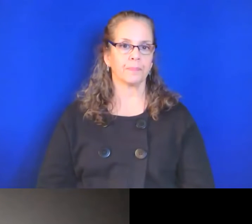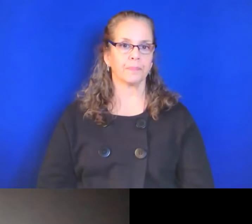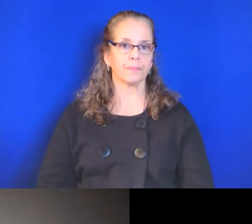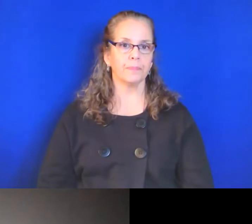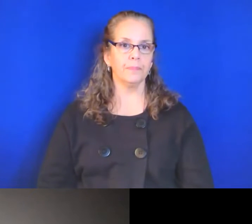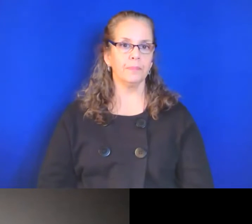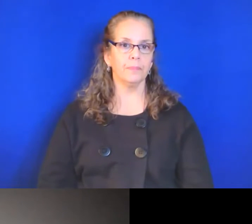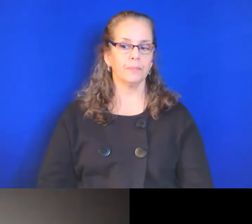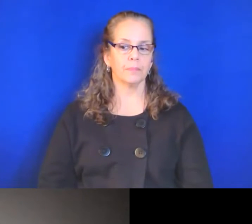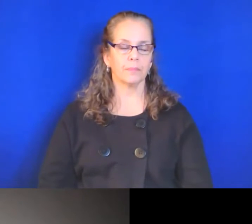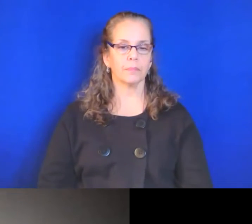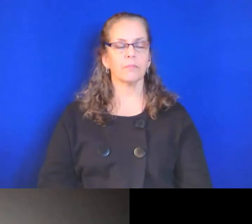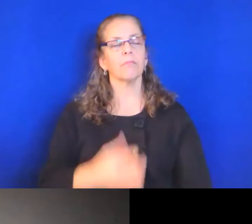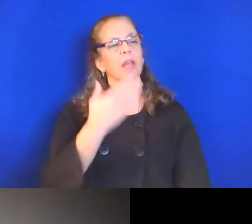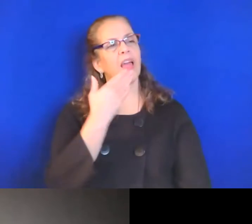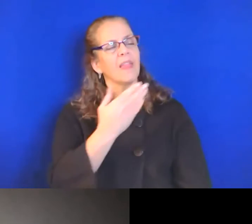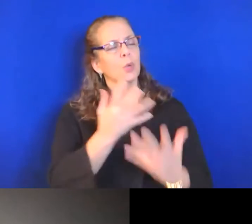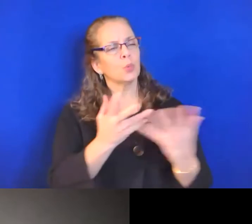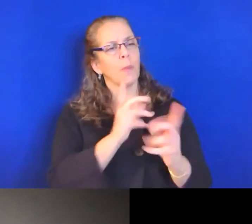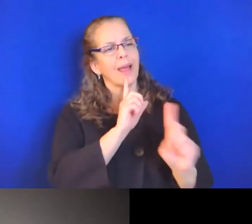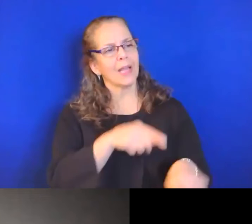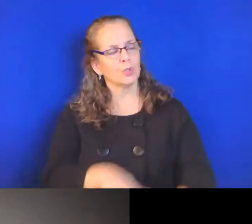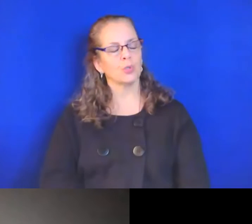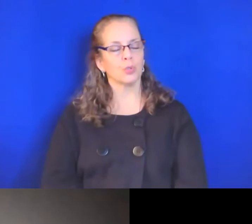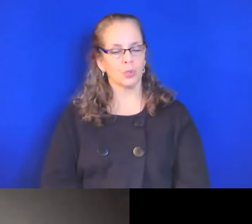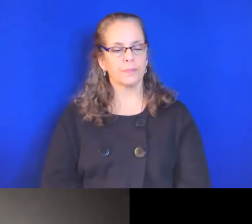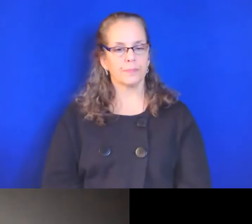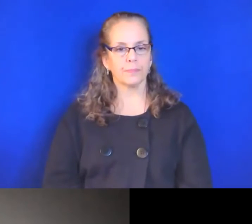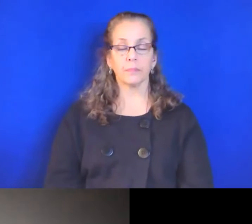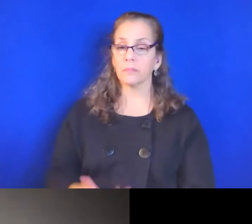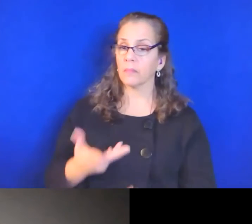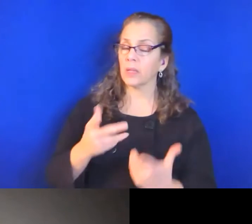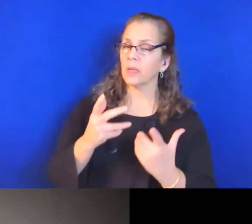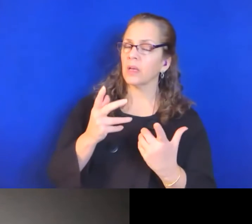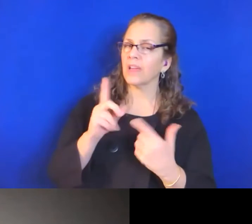全完成接种，而且是打了加强针。